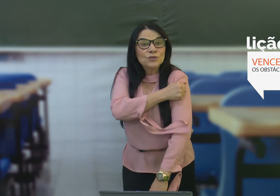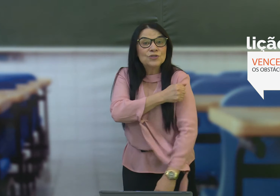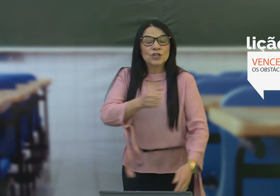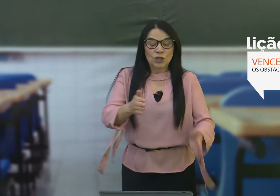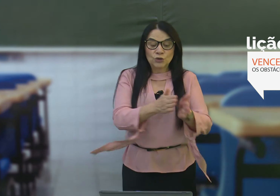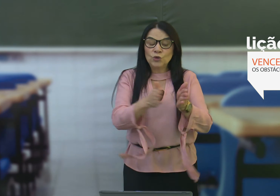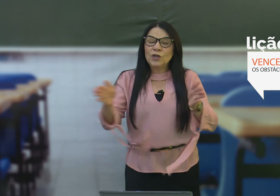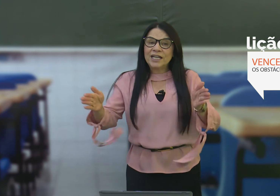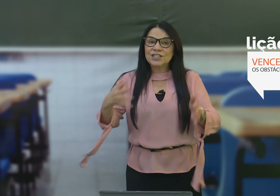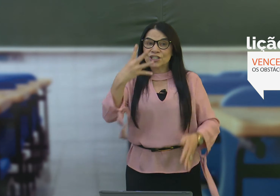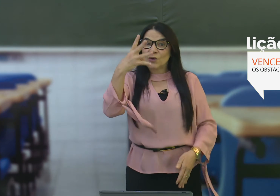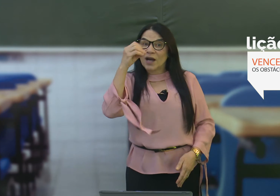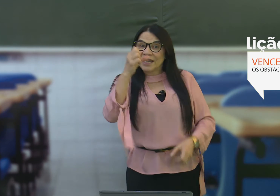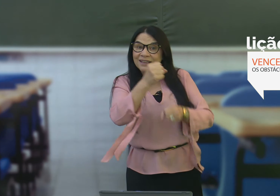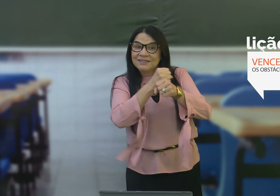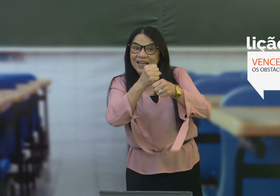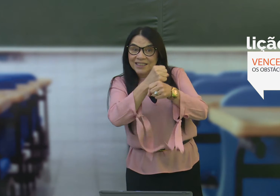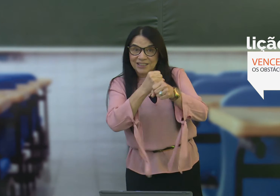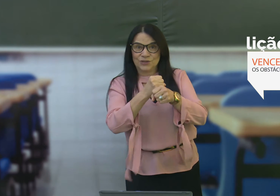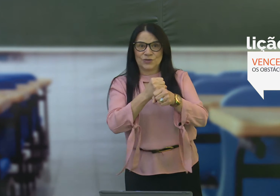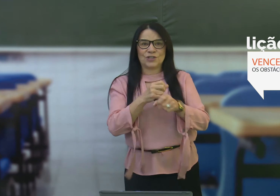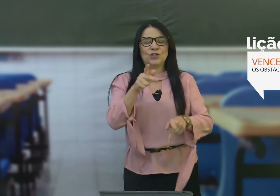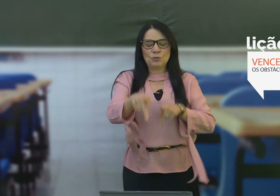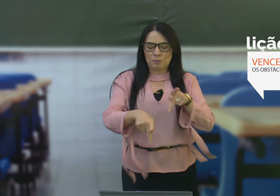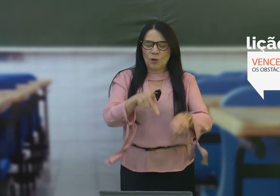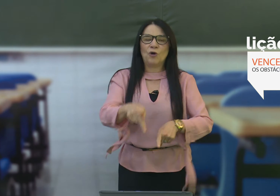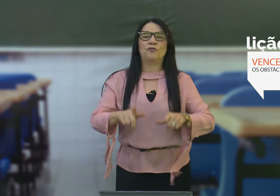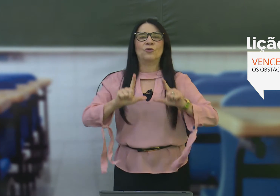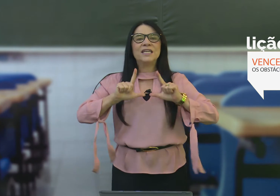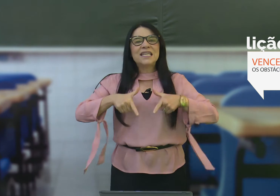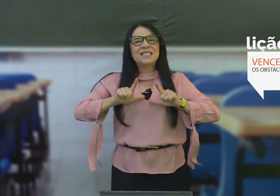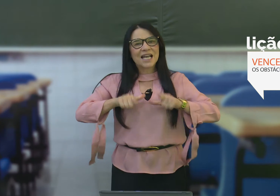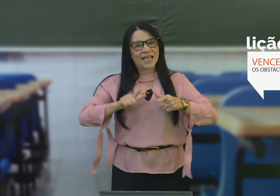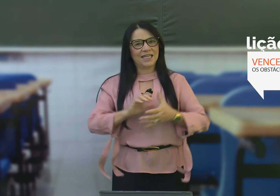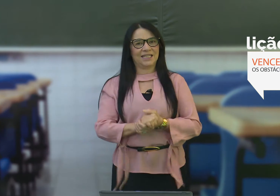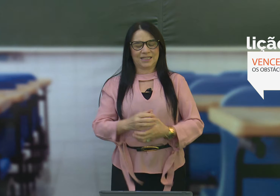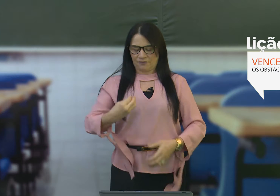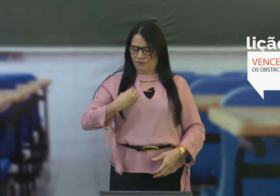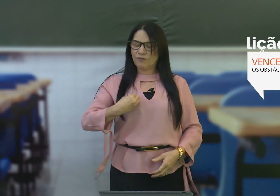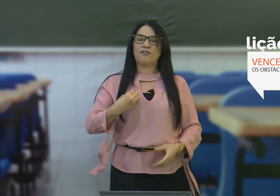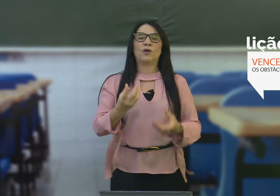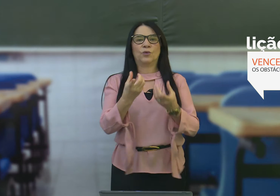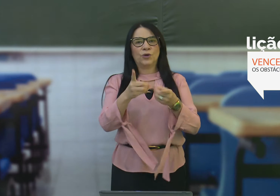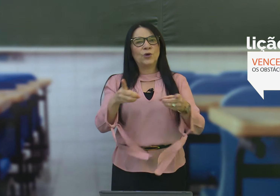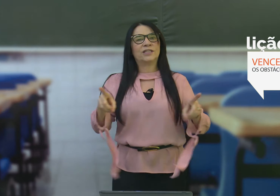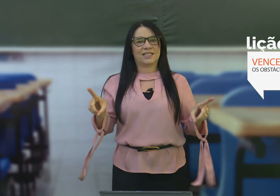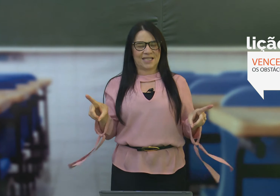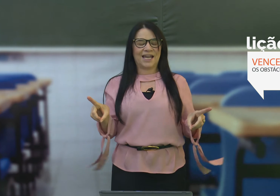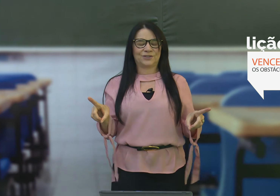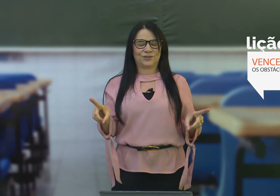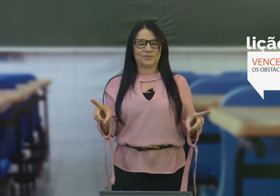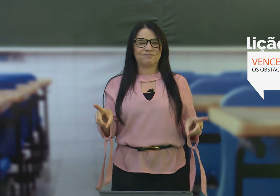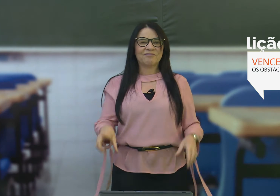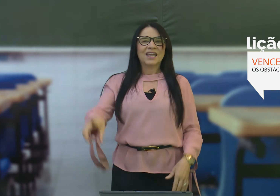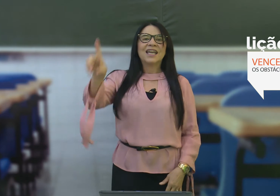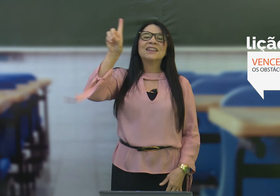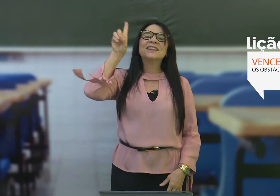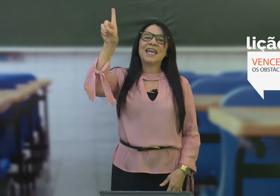Alunos, durante 40 anos que o povo israelita viveu no deserto,